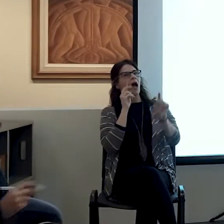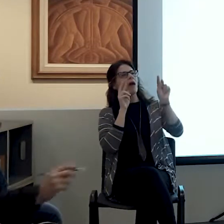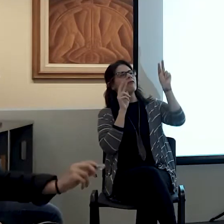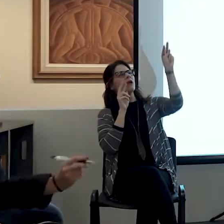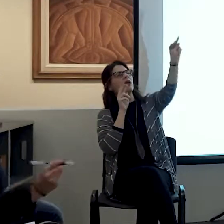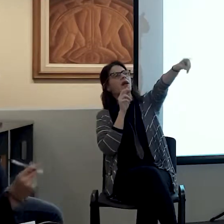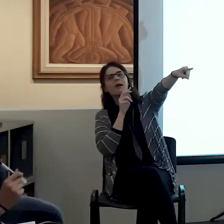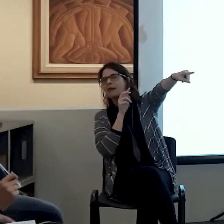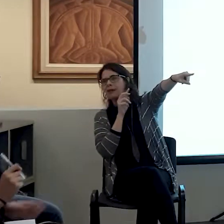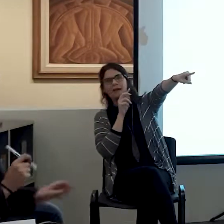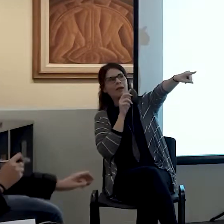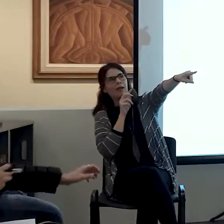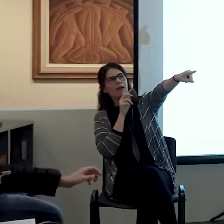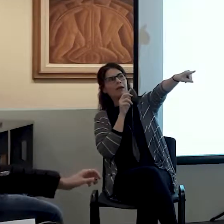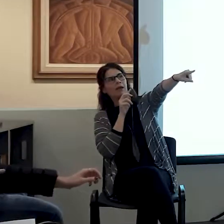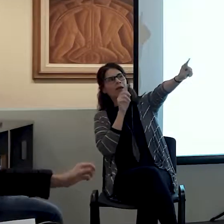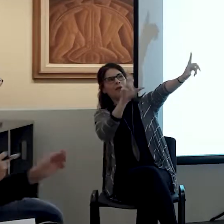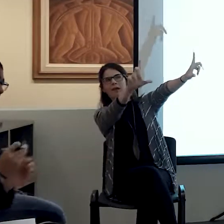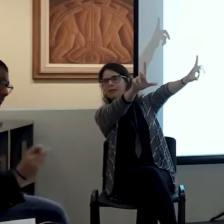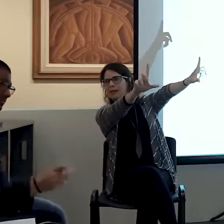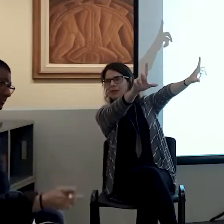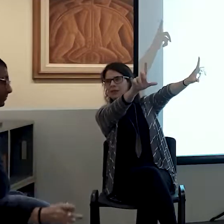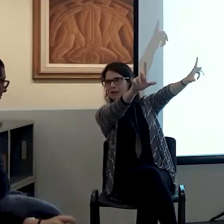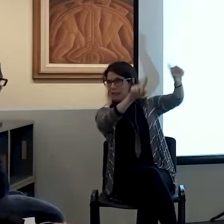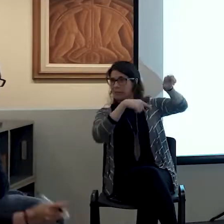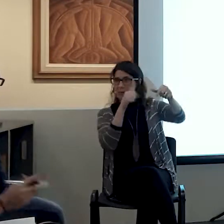lá. Aquela ali. Depois nós vamos lá ver.